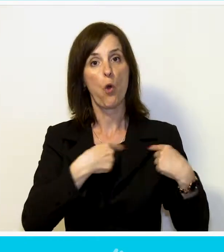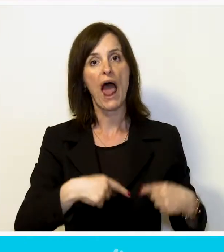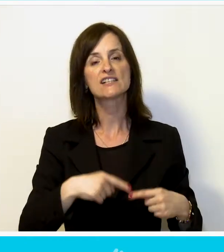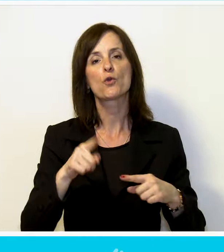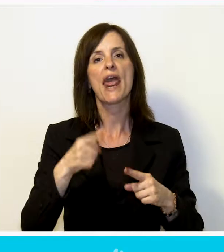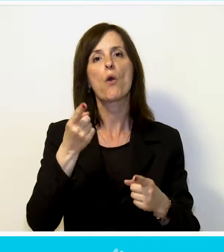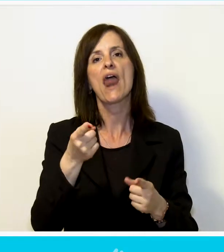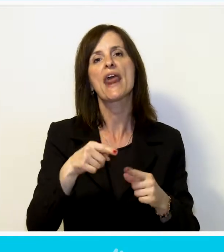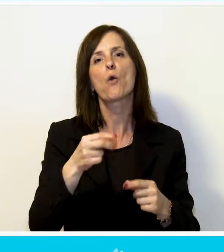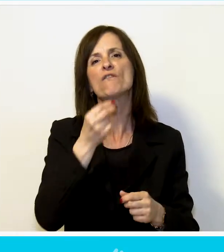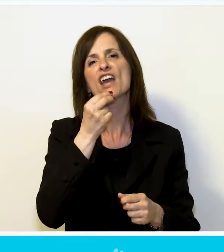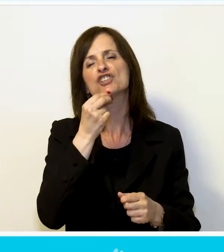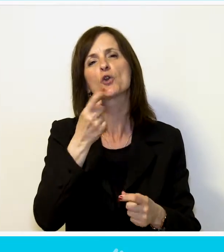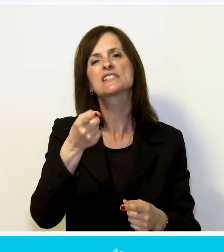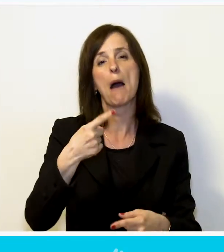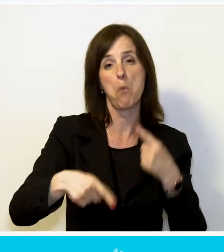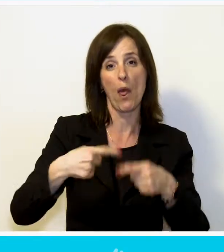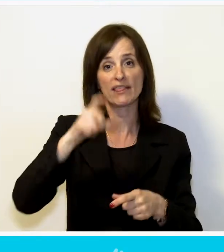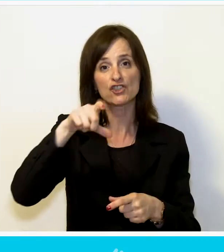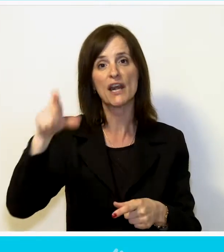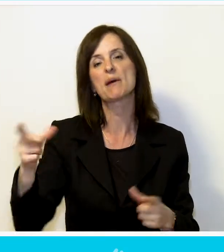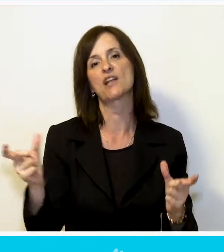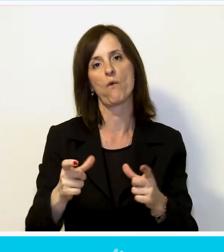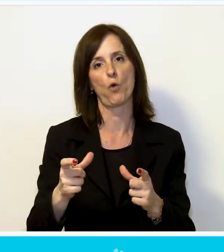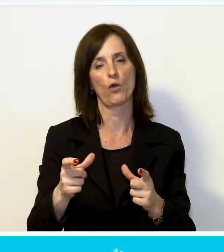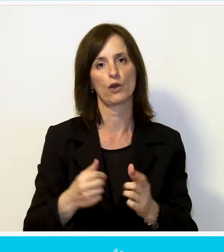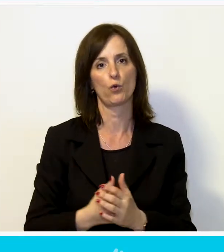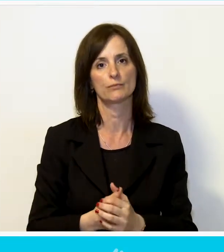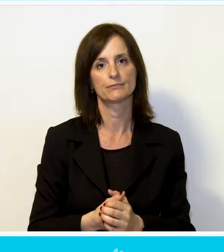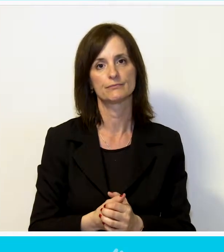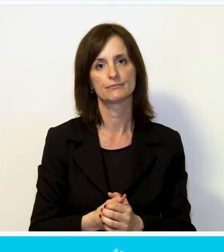a ne na tradicionalnu večeru sa političarima za Novu godinu.